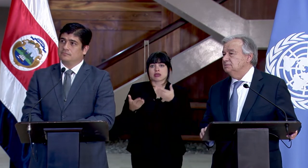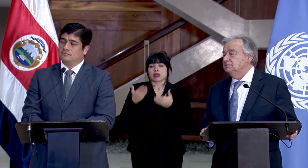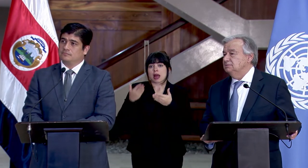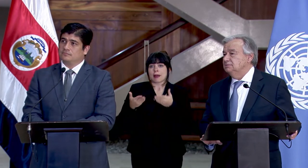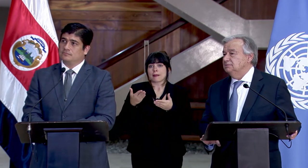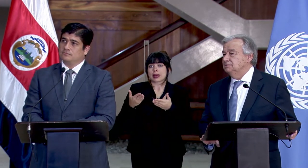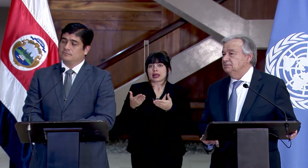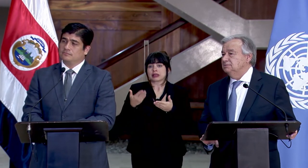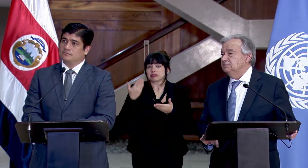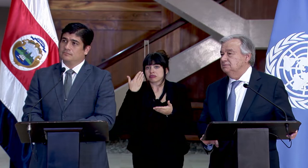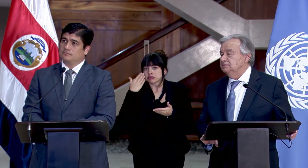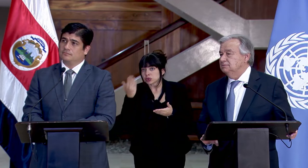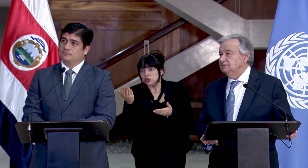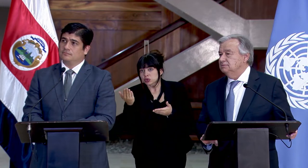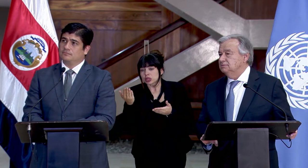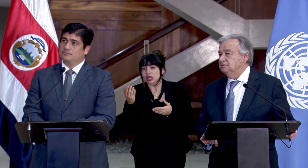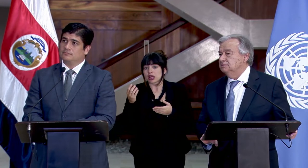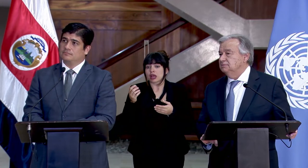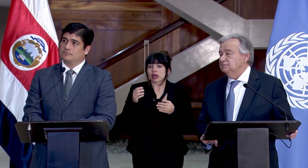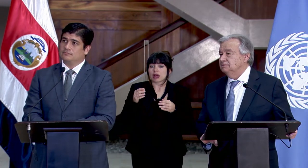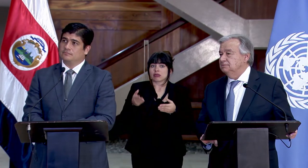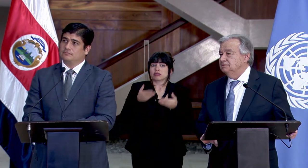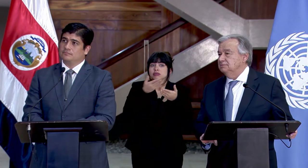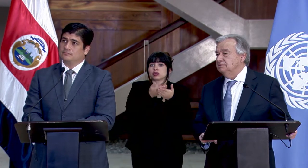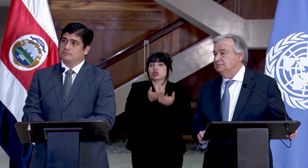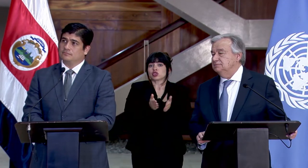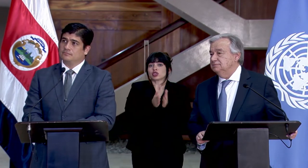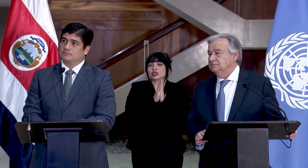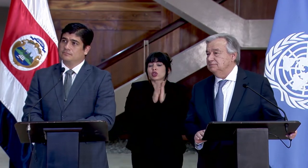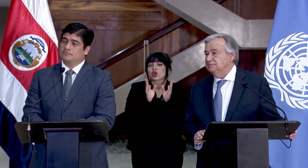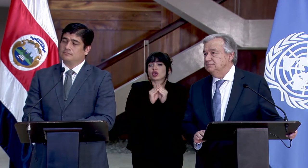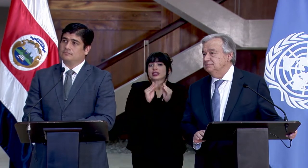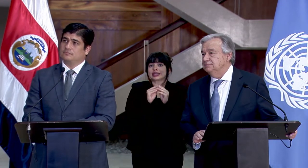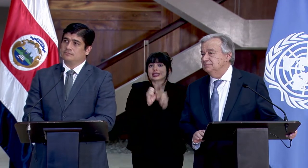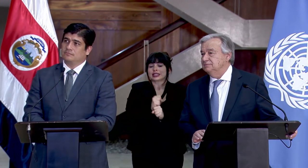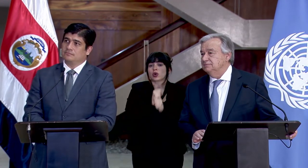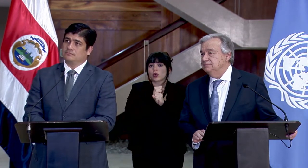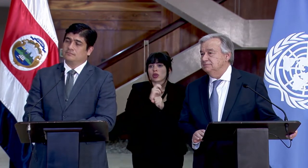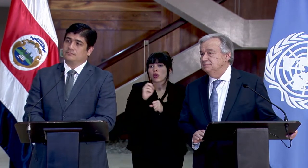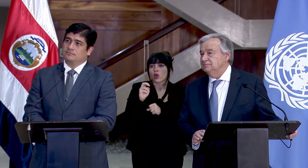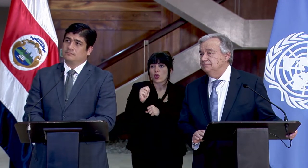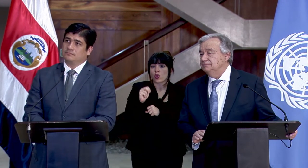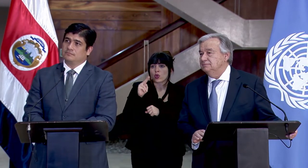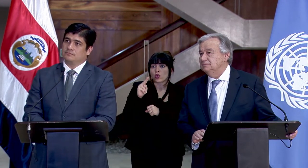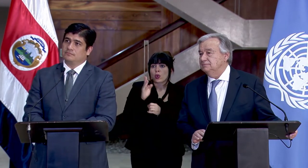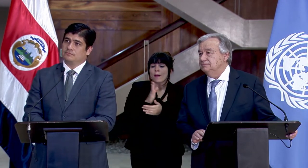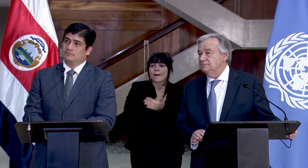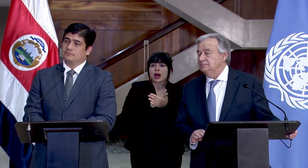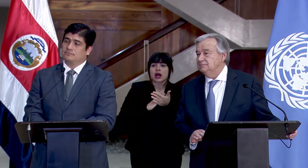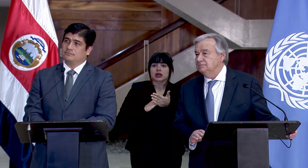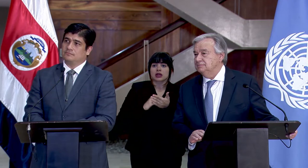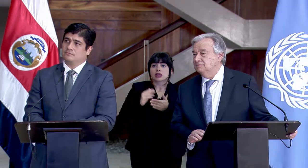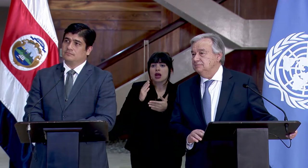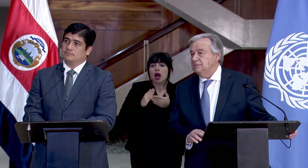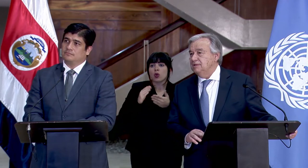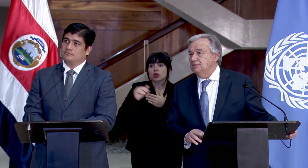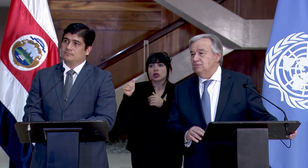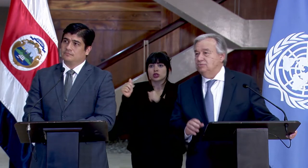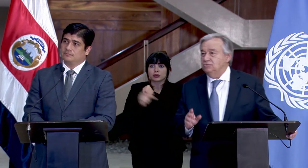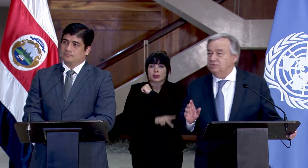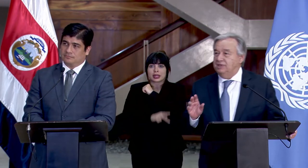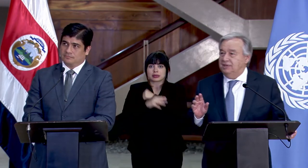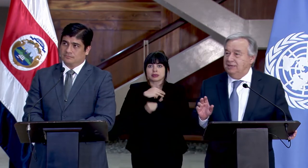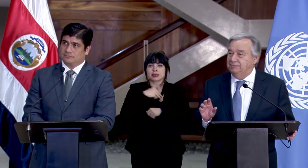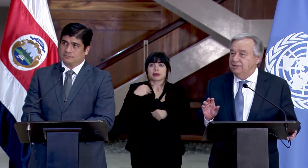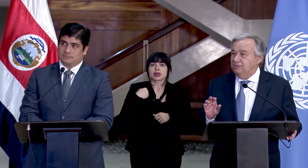llegar, no sé, a elevar una solicitud ante el Consejo de Seguridad de las Naciones Unidas por parte de alguno de los Estados miembros?